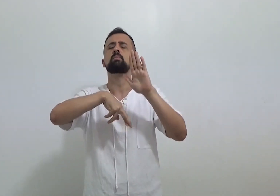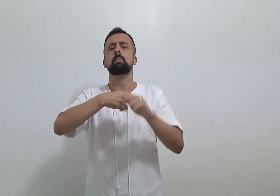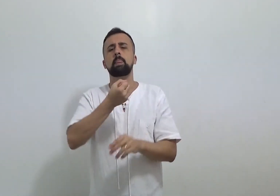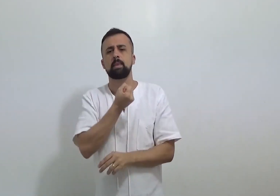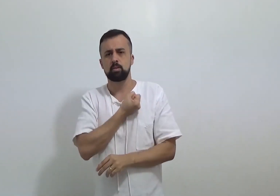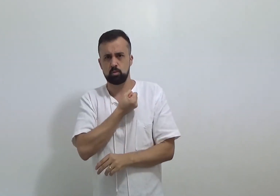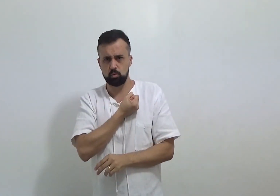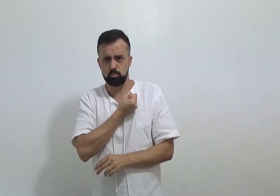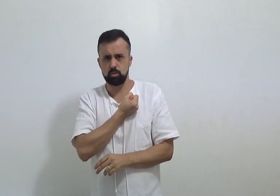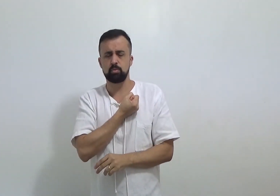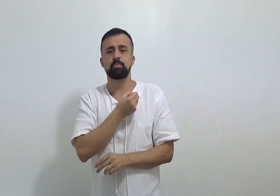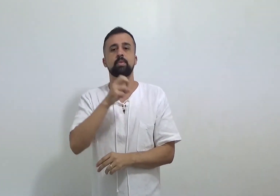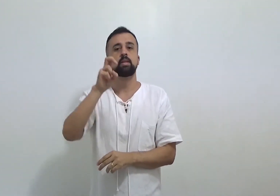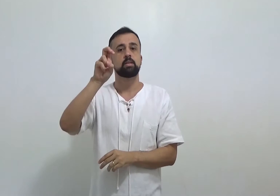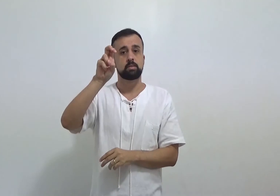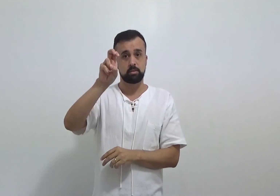a Resolução